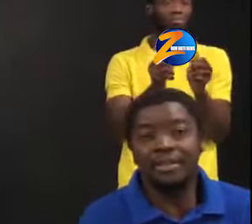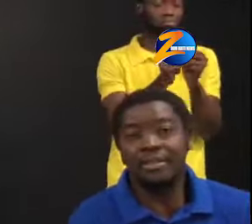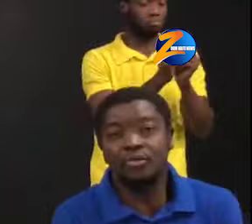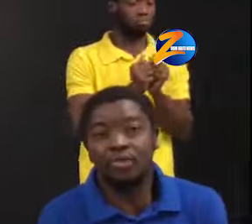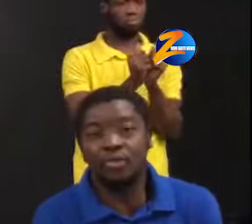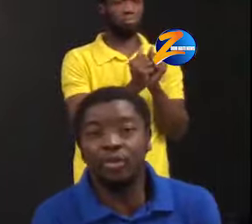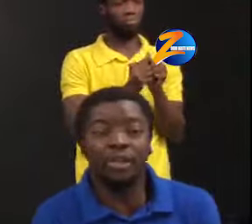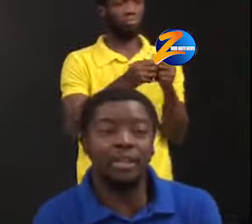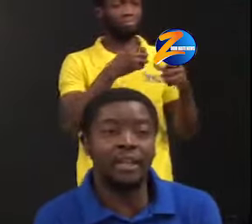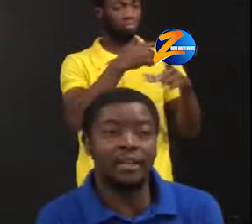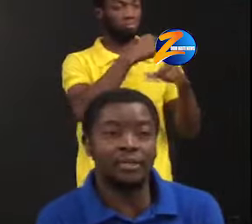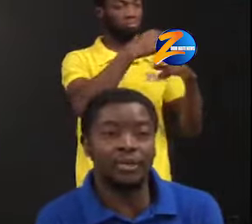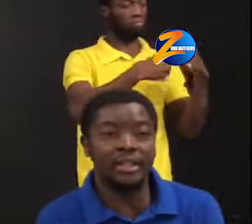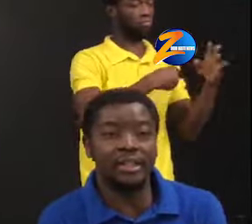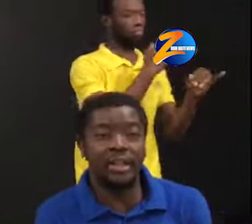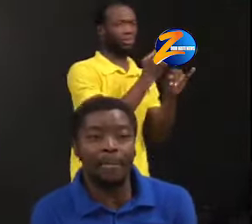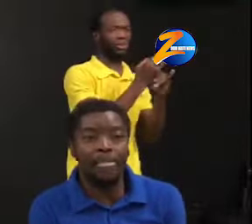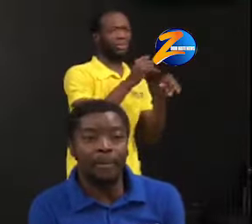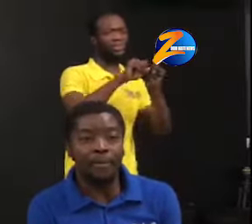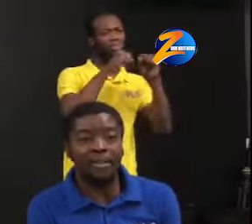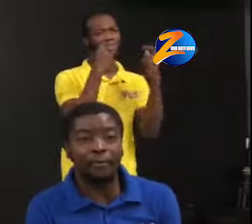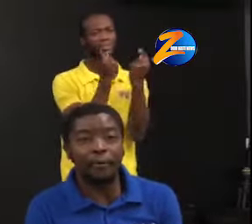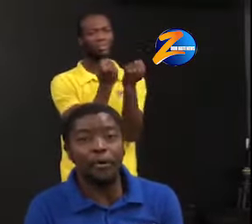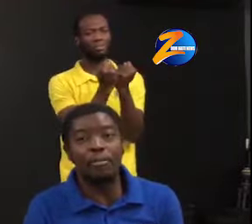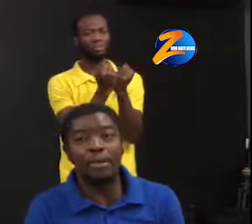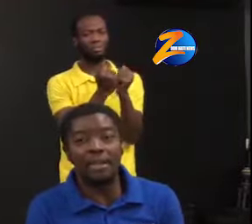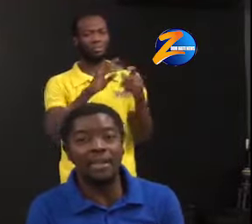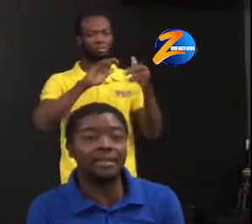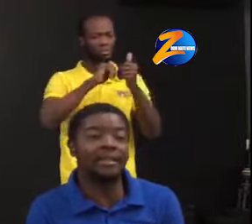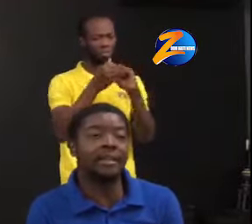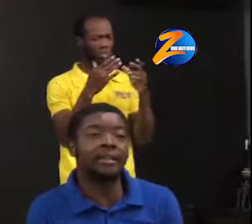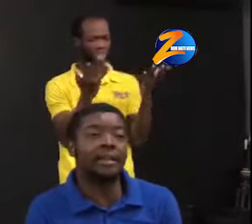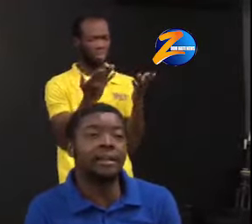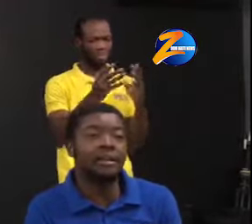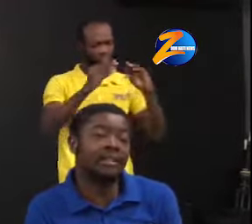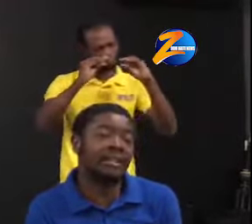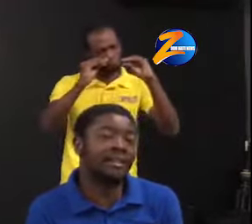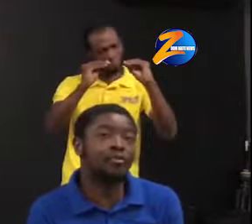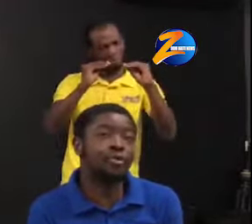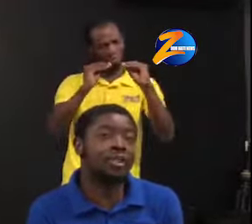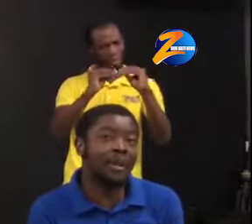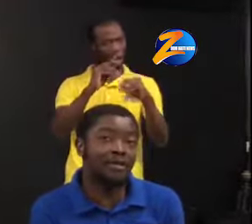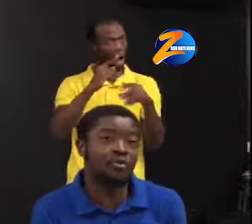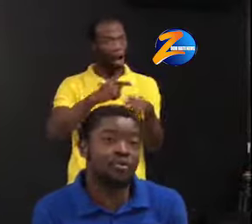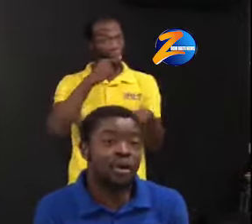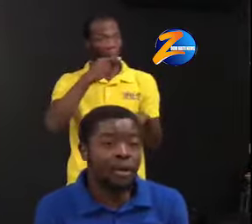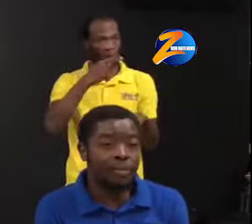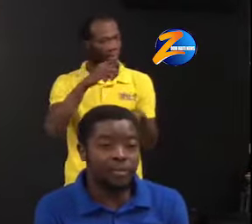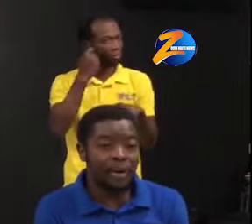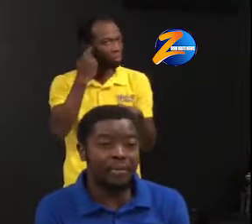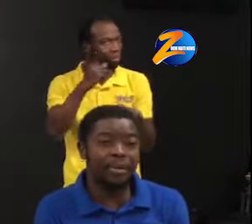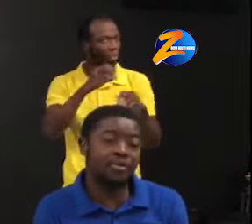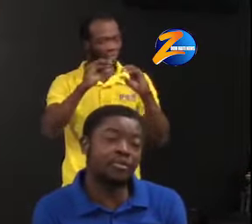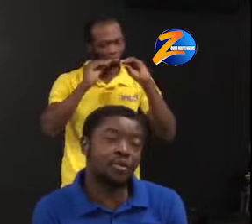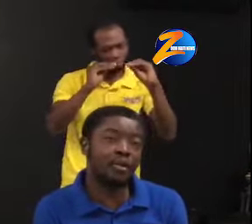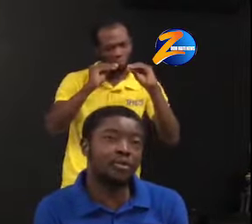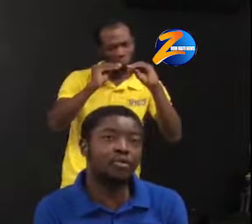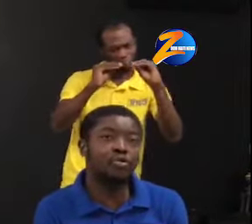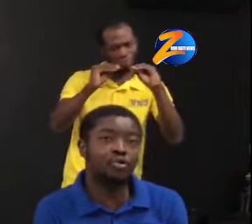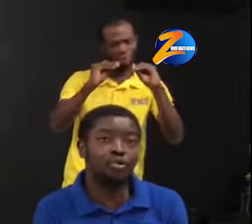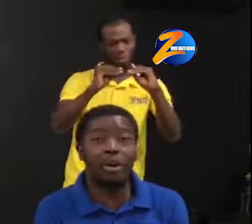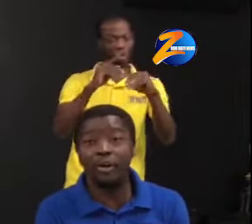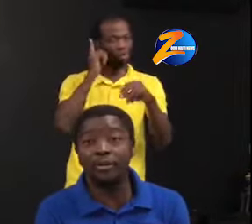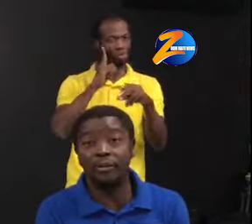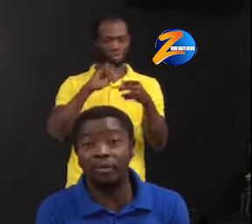ensemble institutions qui gagnent dans la société, donc c'est former des entendants, c'est-à-dire des gens qui parlent sourds, pour permettre justement que